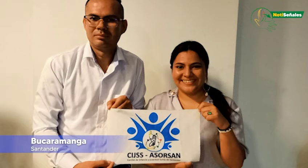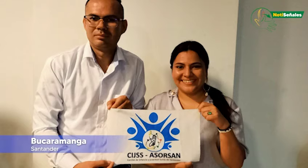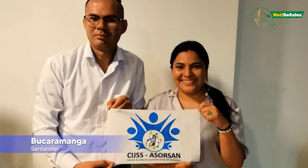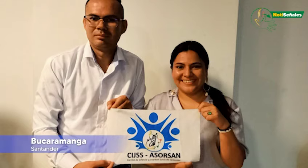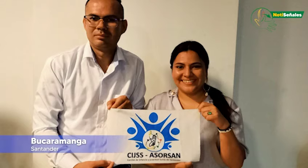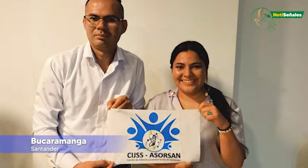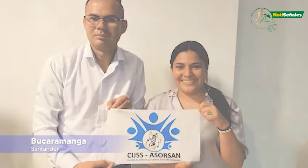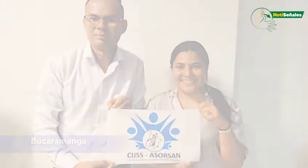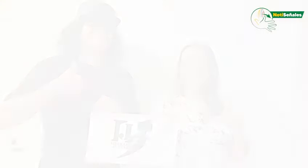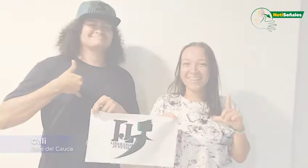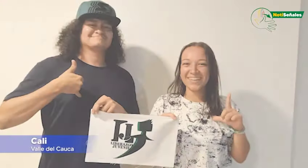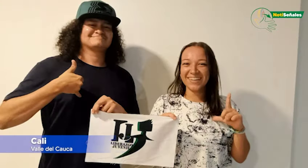Colombia